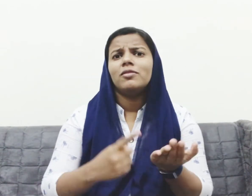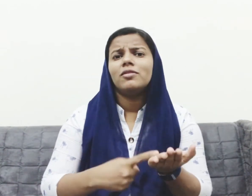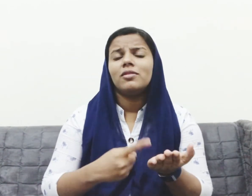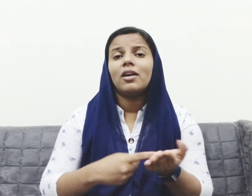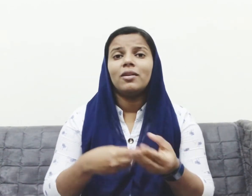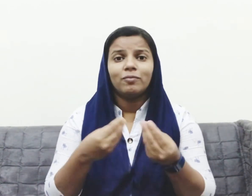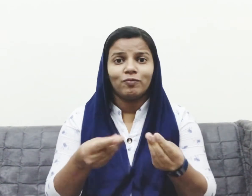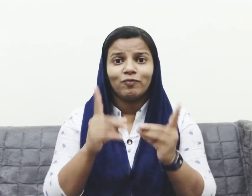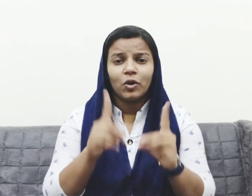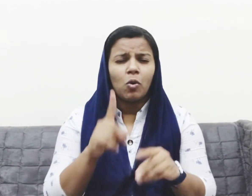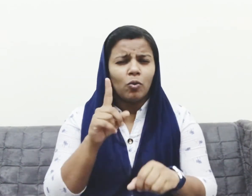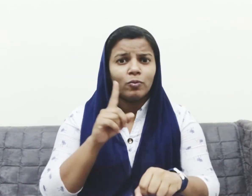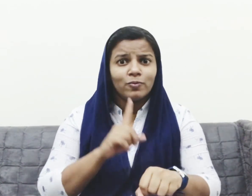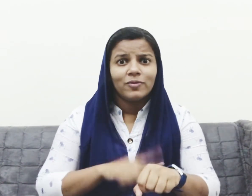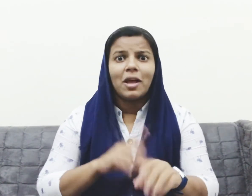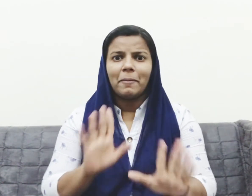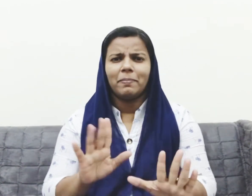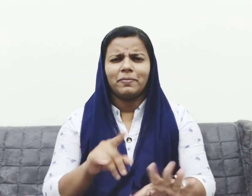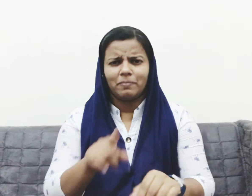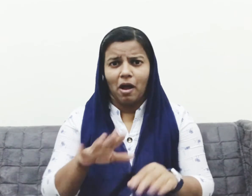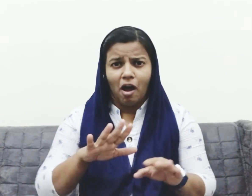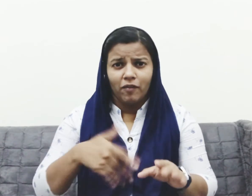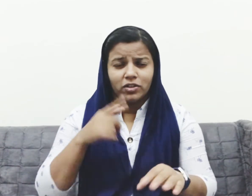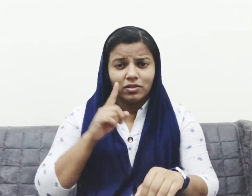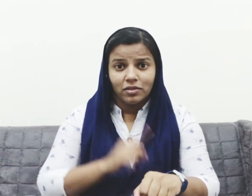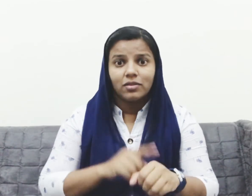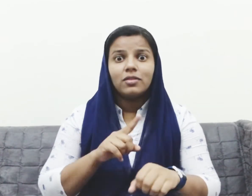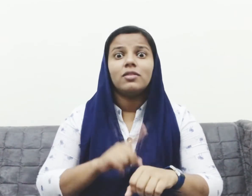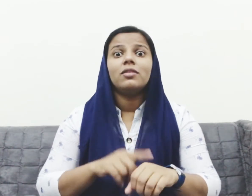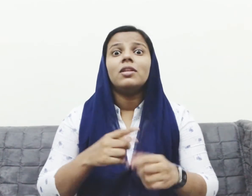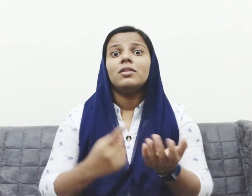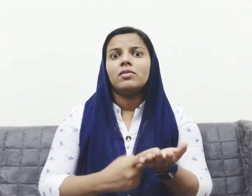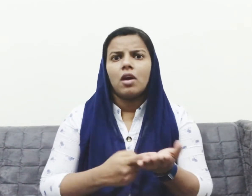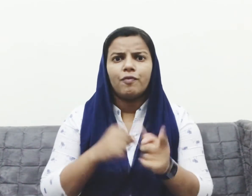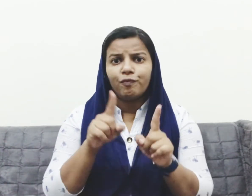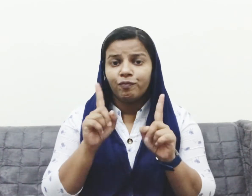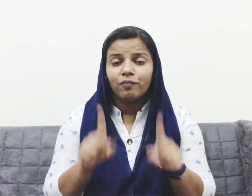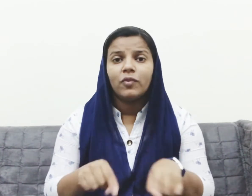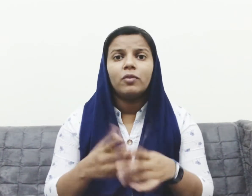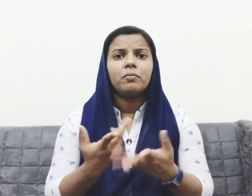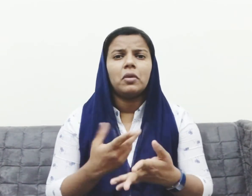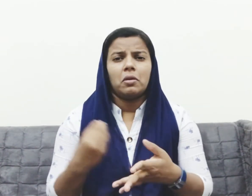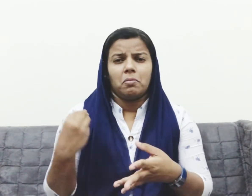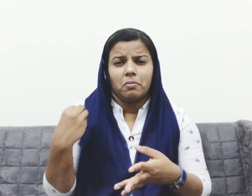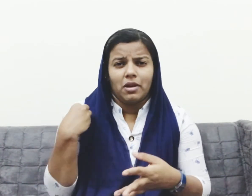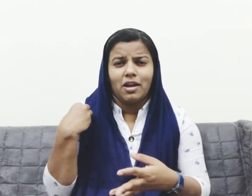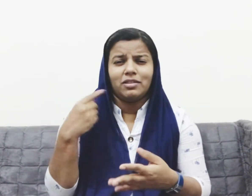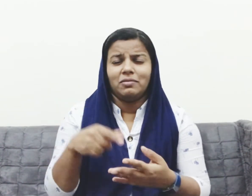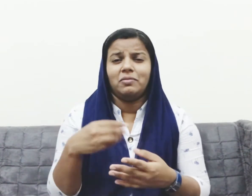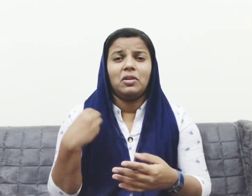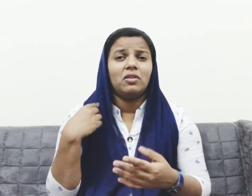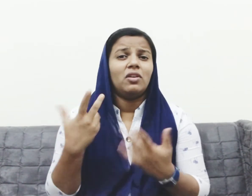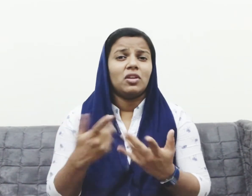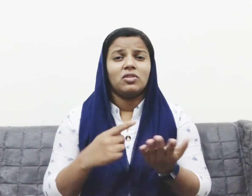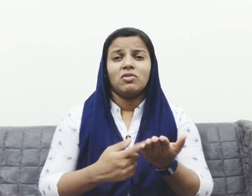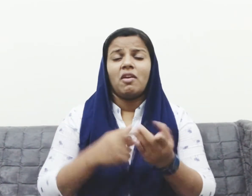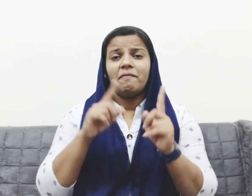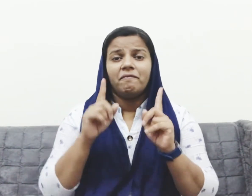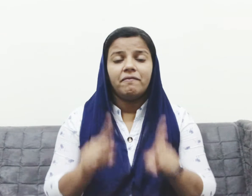സഹായം. ആമേൻ. ഓൺ ടൈം ഹെൽപ്പ്. ആ സമയത്ത് നിങ്ങൾക്കൊരു സഹായം ആവശ്യമുണ്ടോ? ആമേൻ. എന്തെങ്കിലും ഒരു പ്രയാസത്തിൻ്റെ മതി, എനിക്കിപ്പോൾ ഒരു സഹായം,